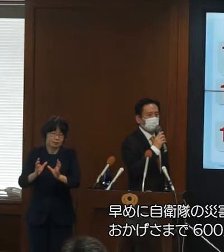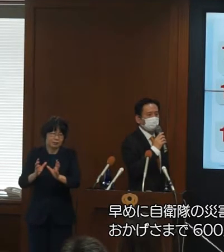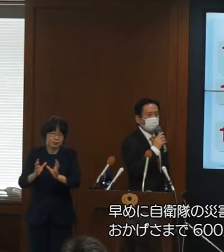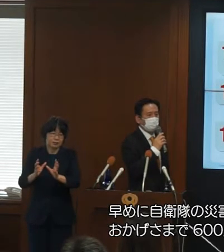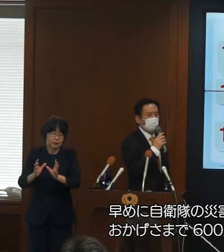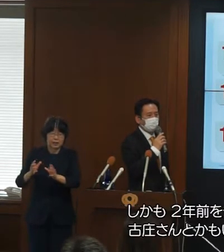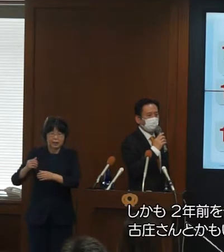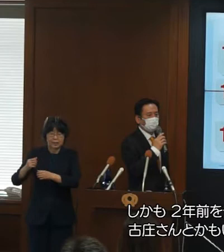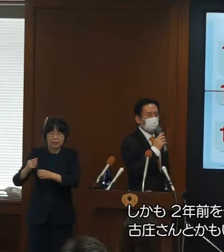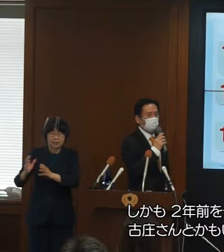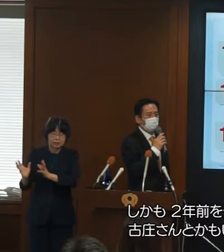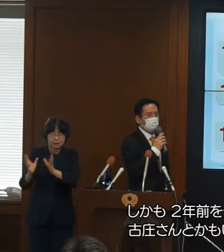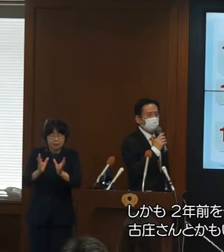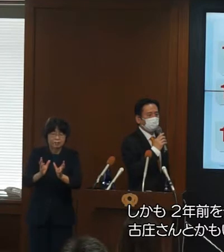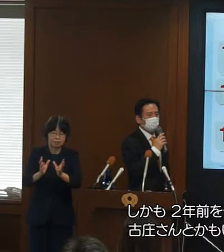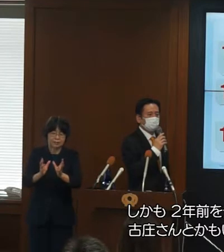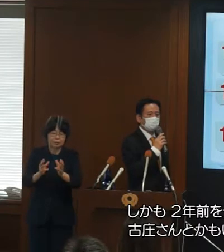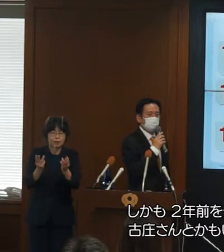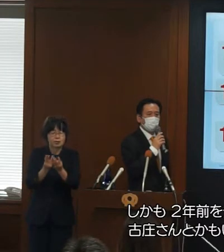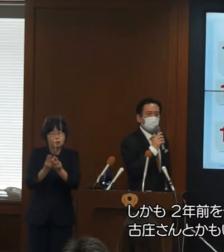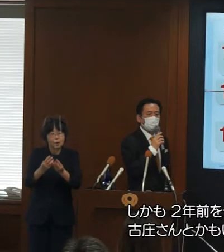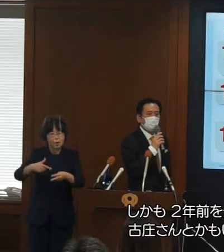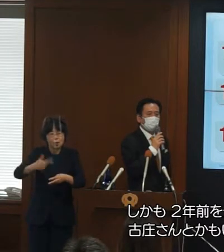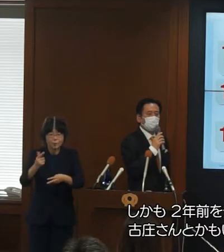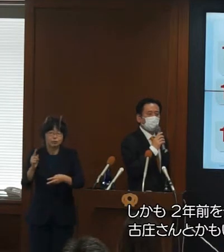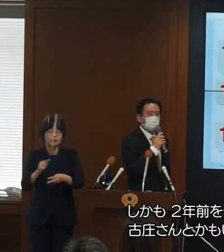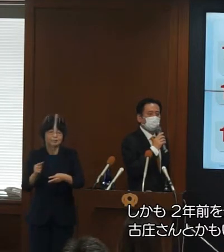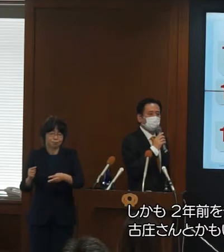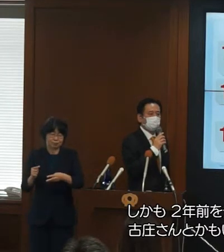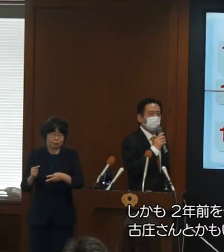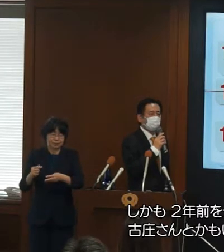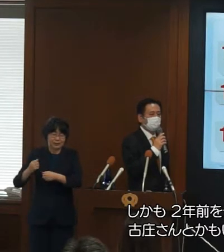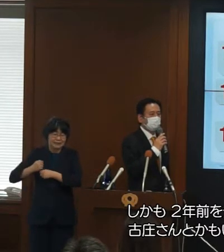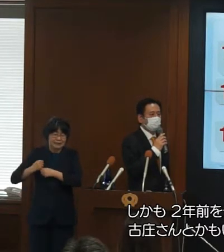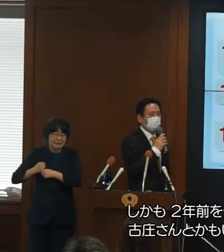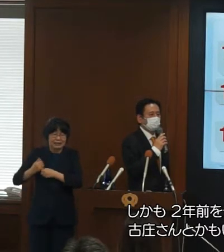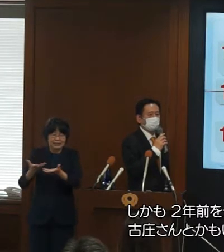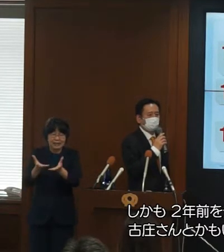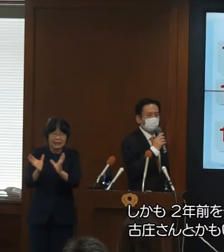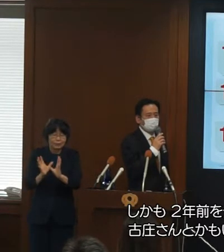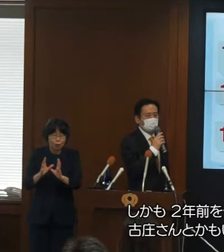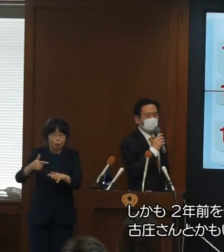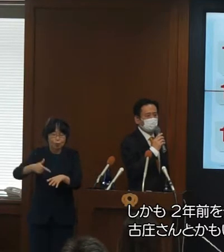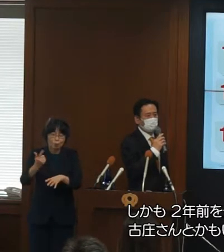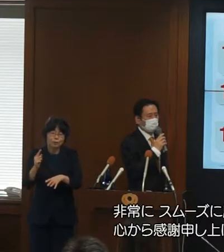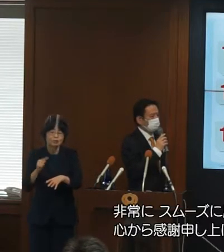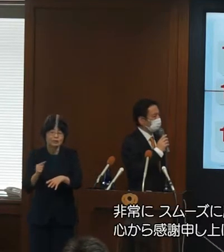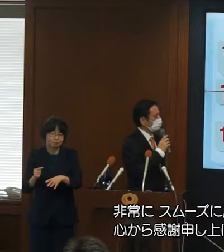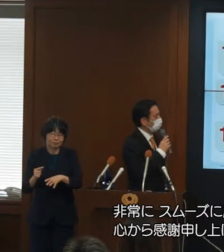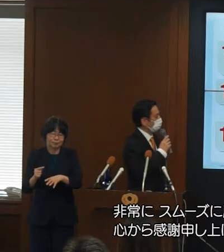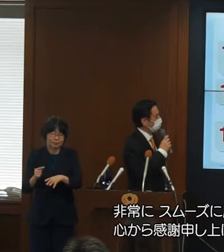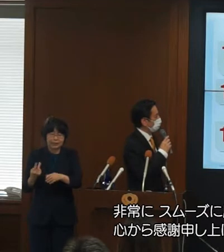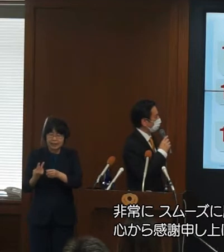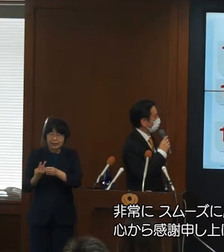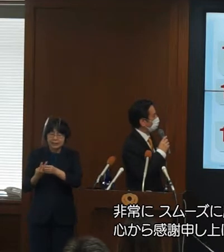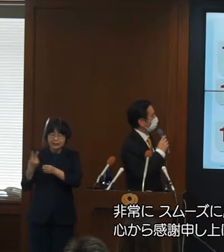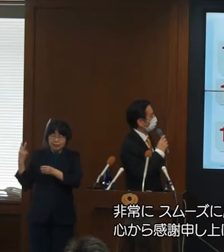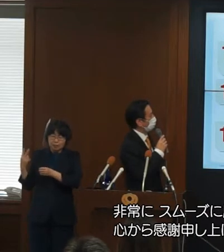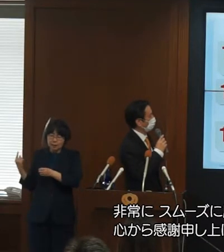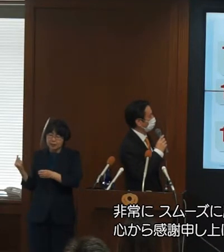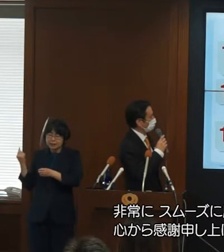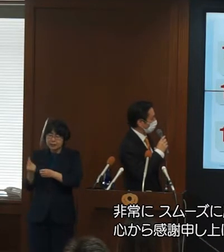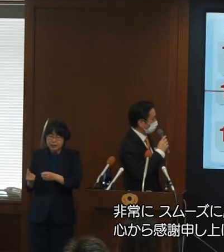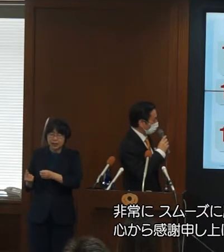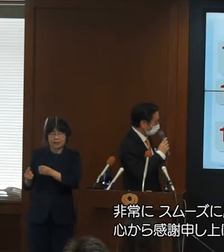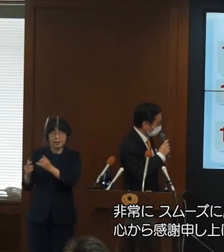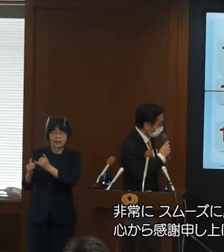来ていただきまして、しかも2年前分かっていらっしゃる、古翔さんとかもいましたから、非常にスムーズに展開できたと